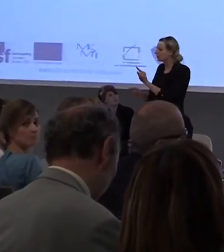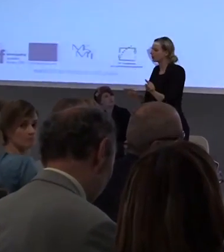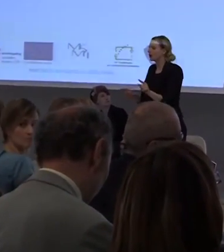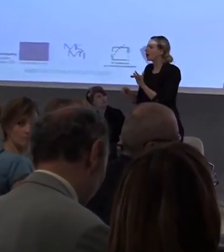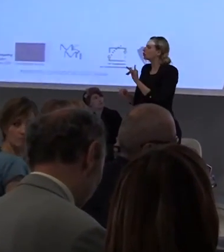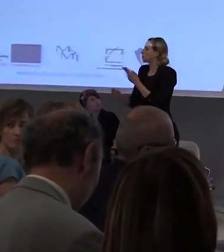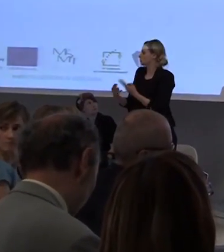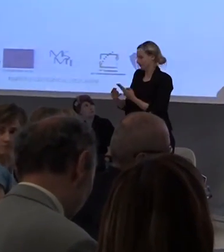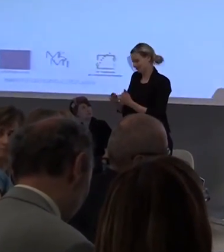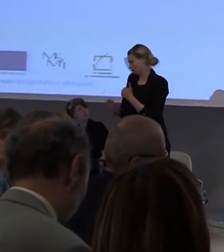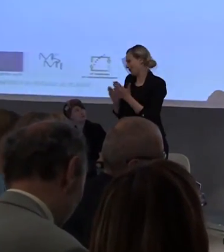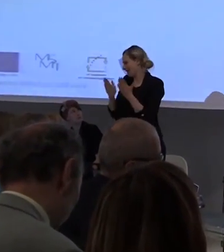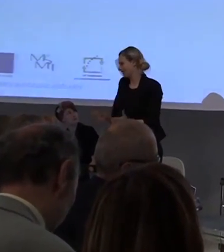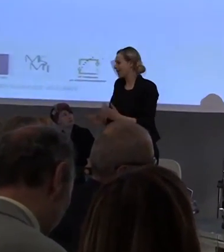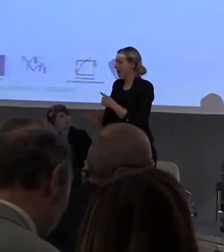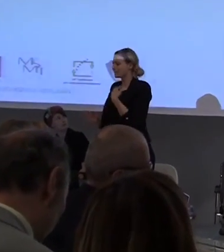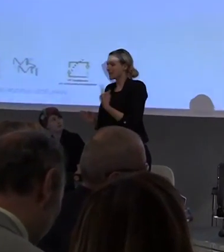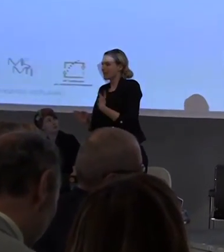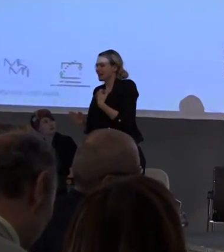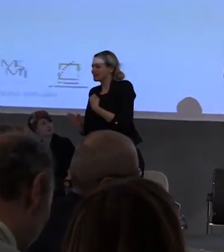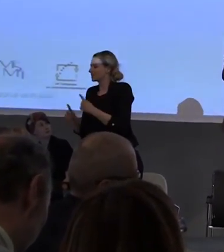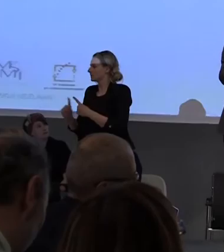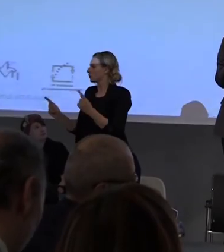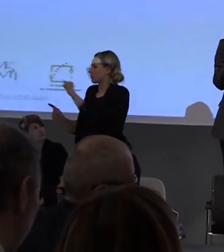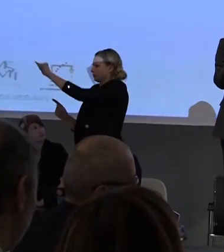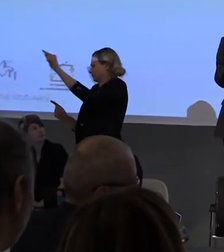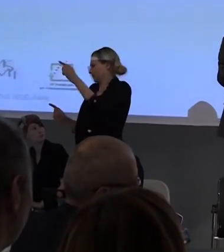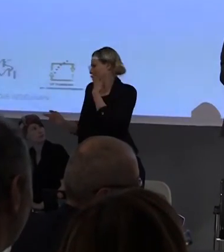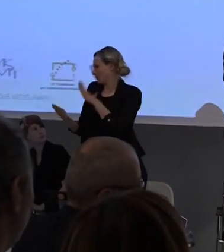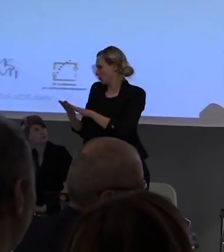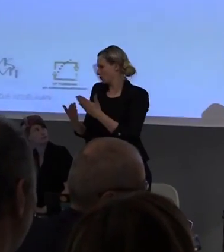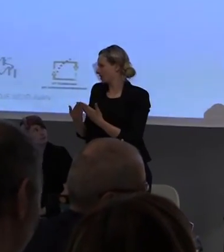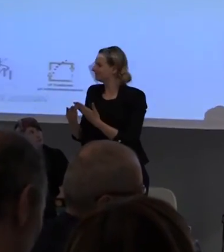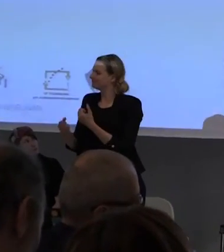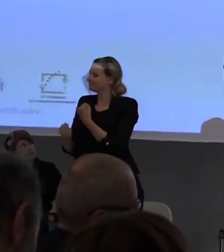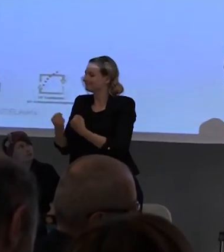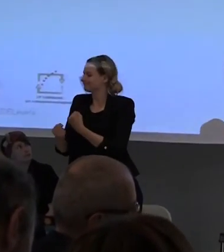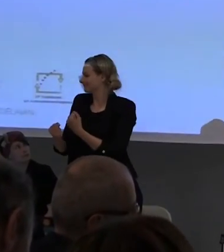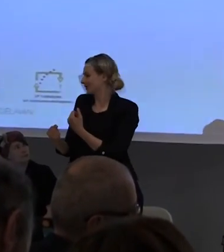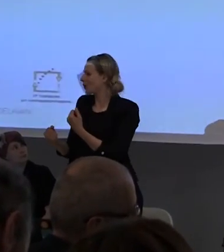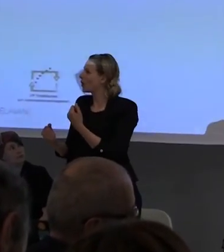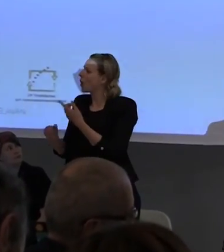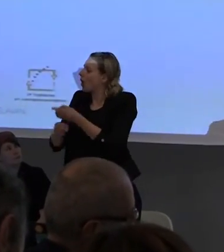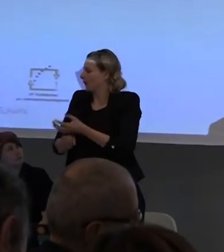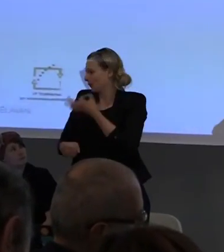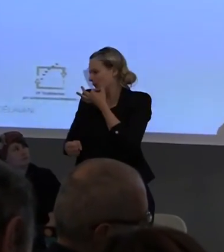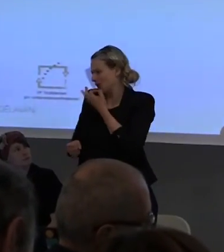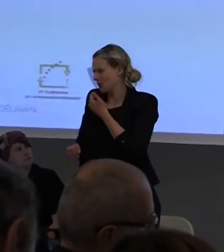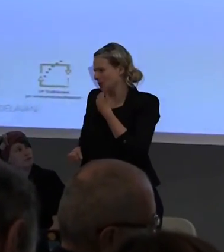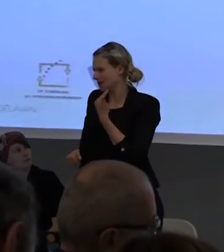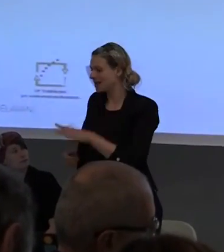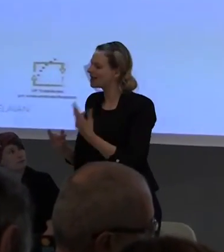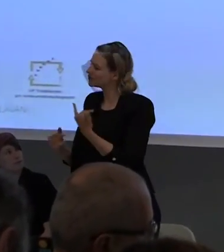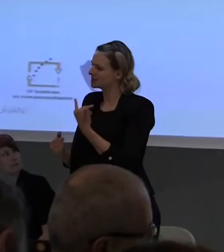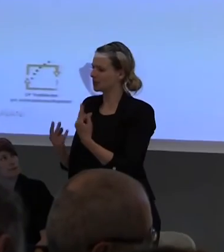na škole, na tom, jakým způsobem je škola řízena, na učiteli, jakým způsobem